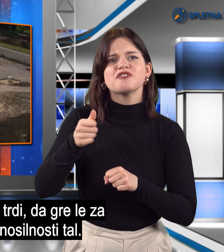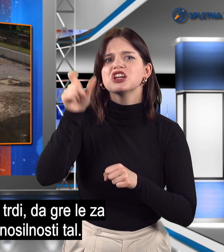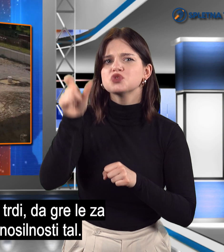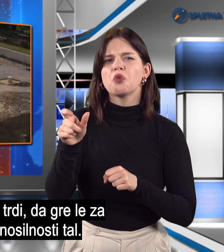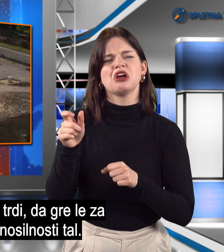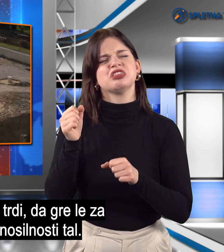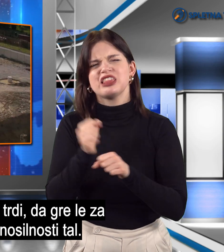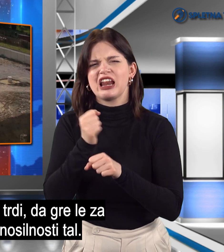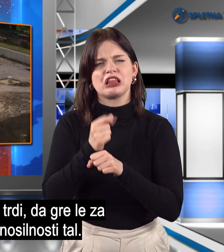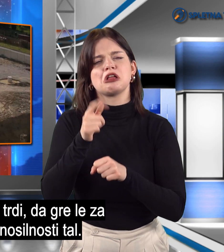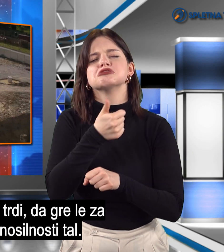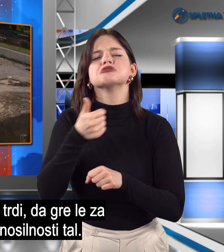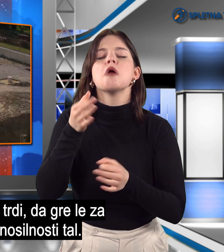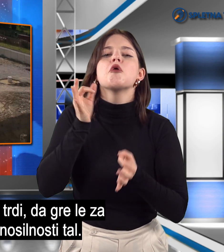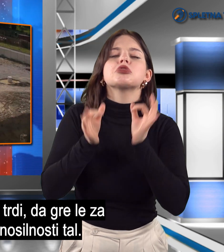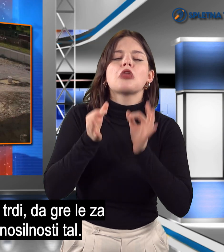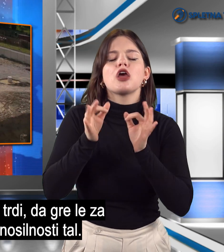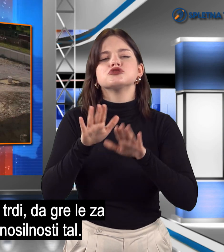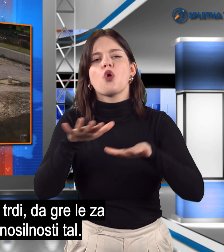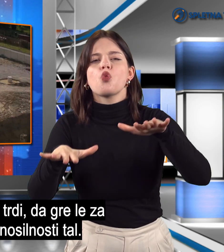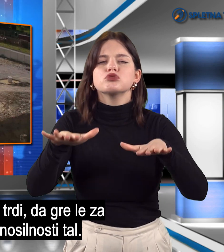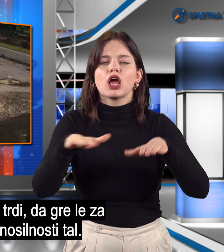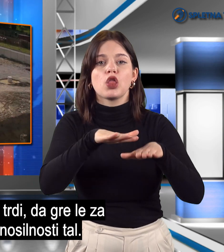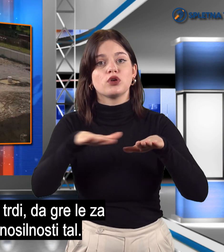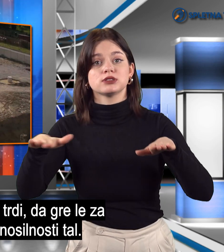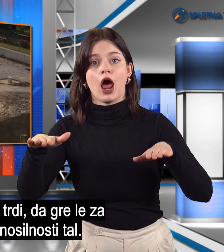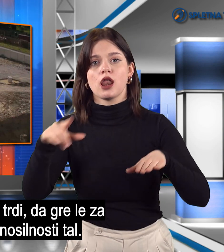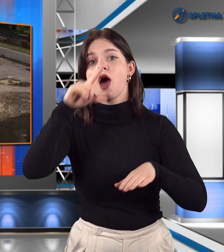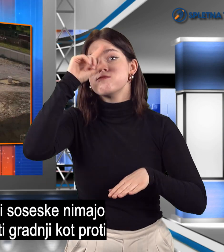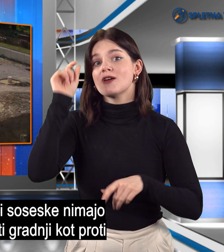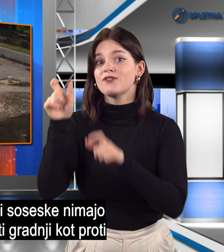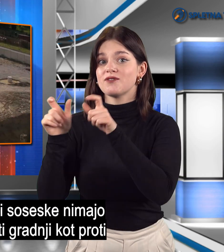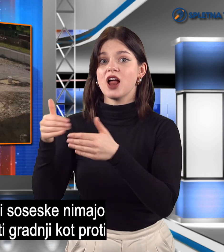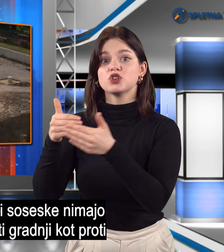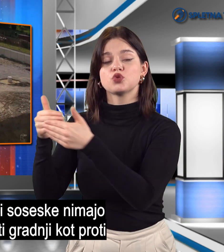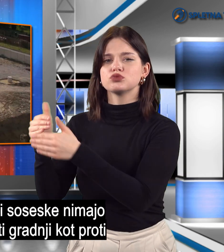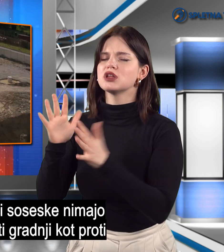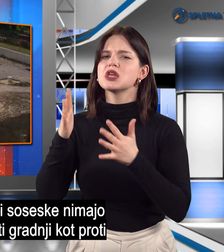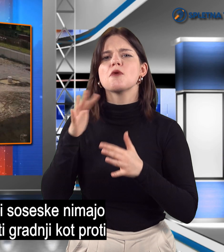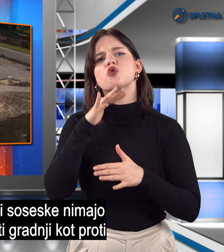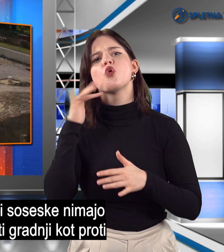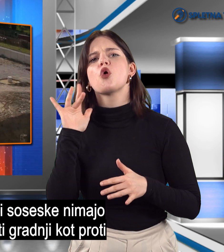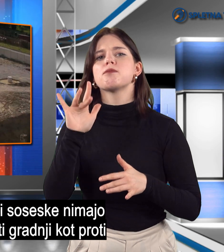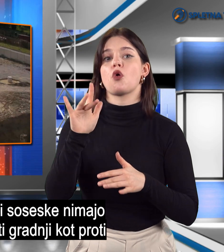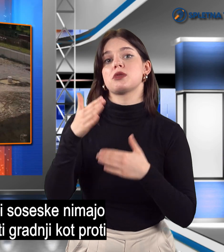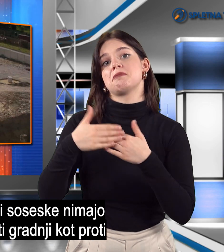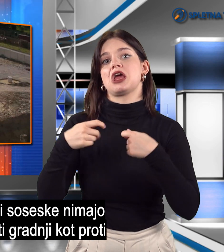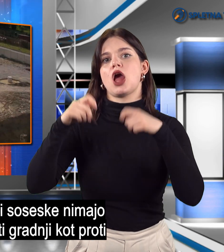izvajajo gradbena dela. Investitor trdi, da gre le za teste nosilnosti tal. Prebivalci soseske nimajo toliko